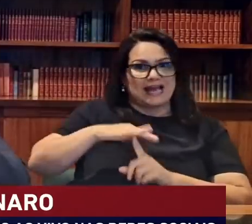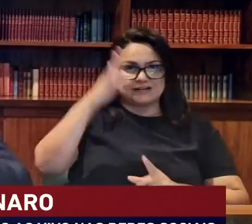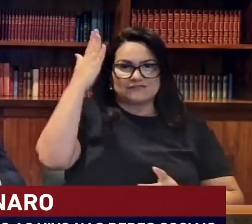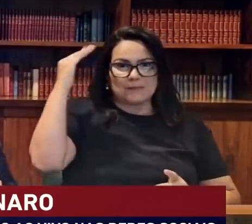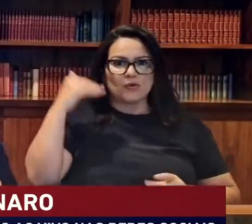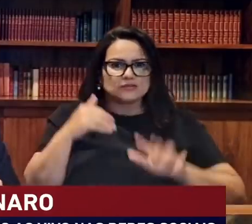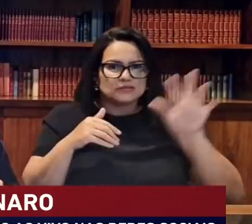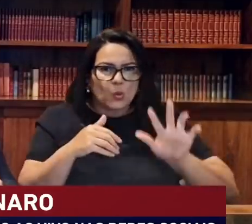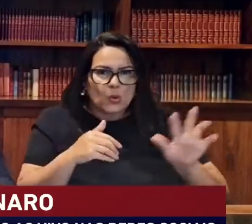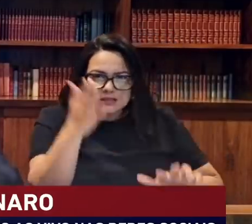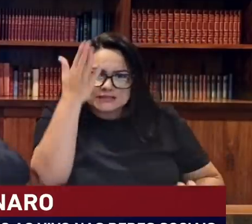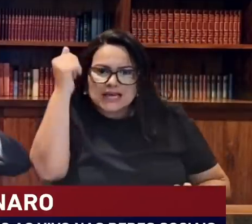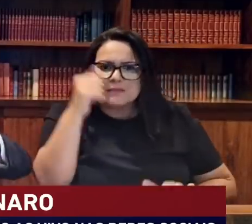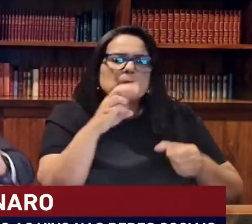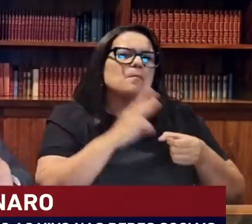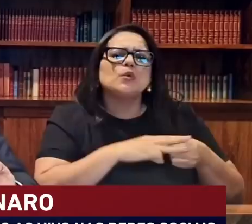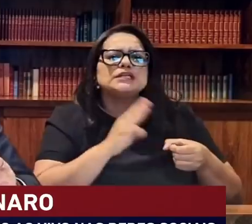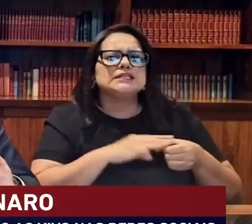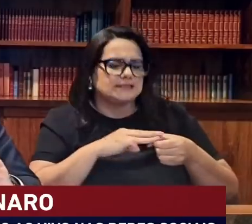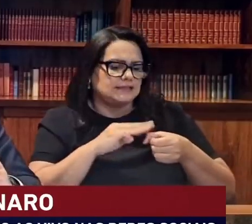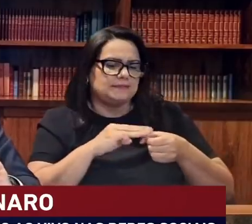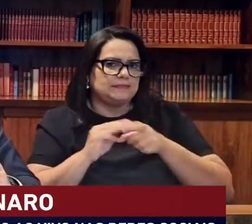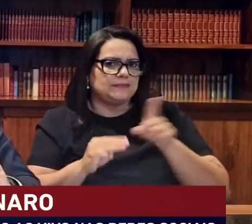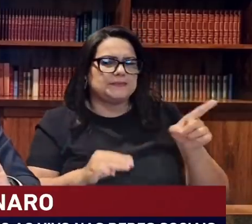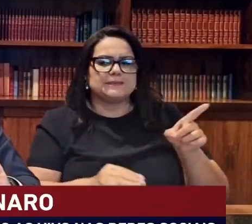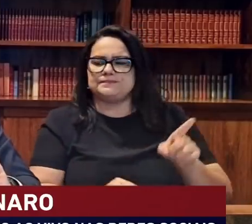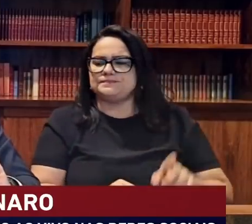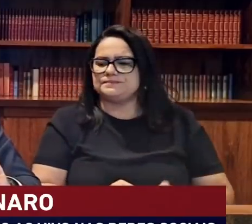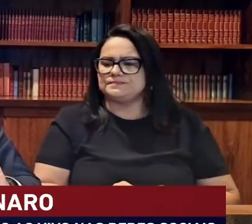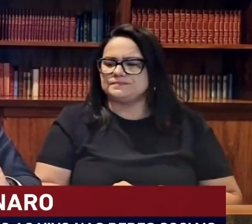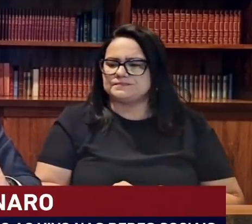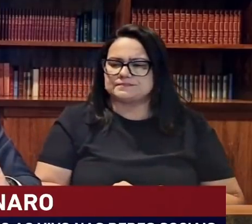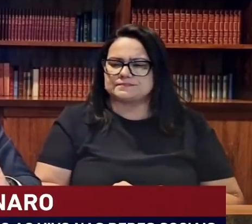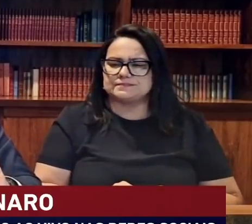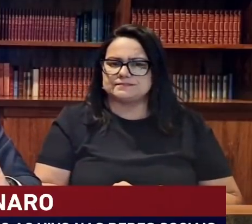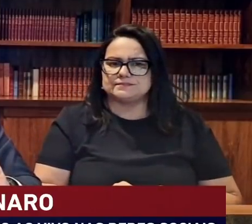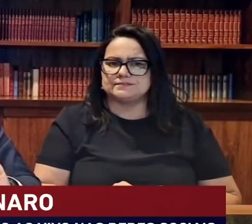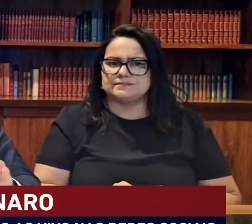Alguém lembra o município aí? Tá, ninguém lembra? Eu acho que foi